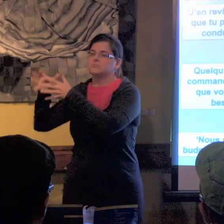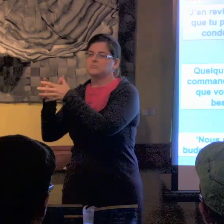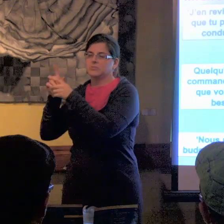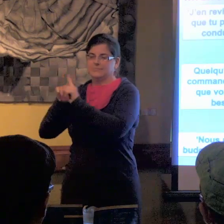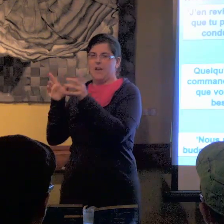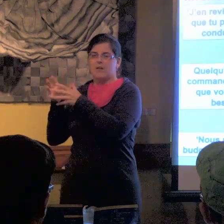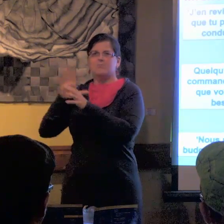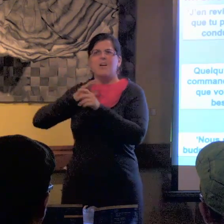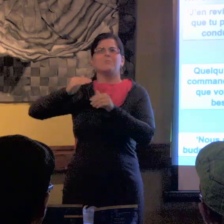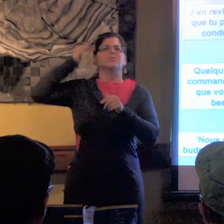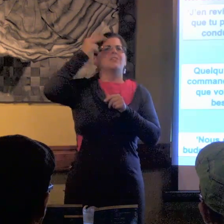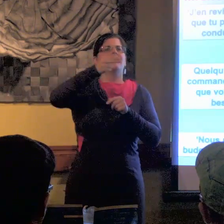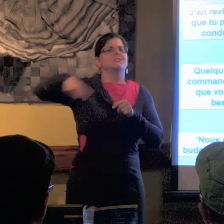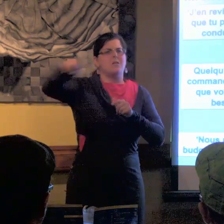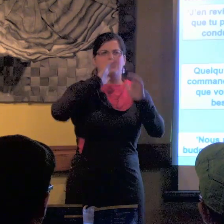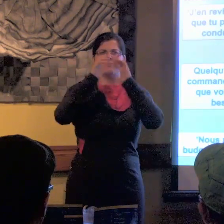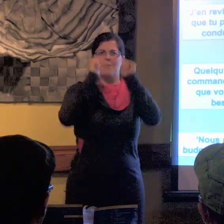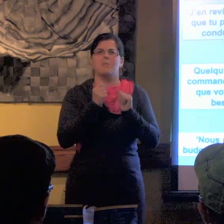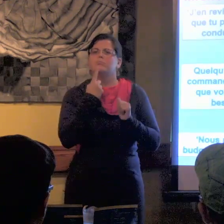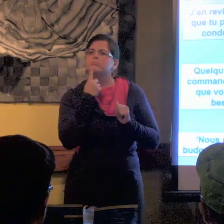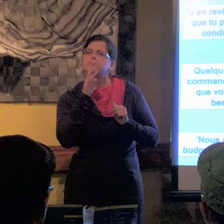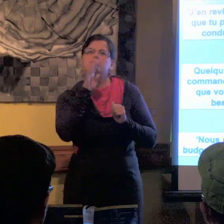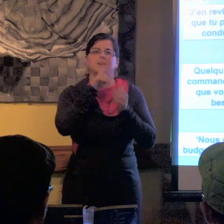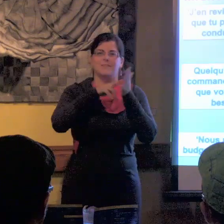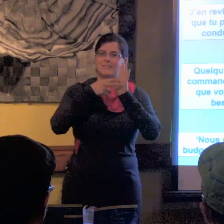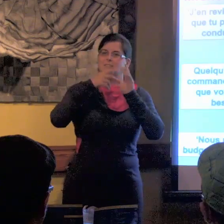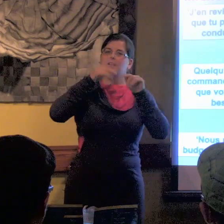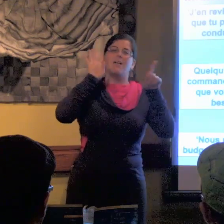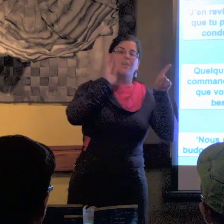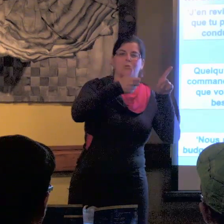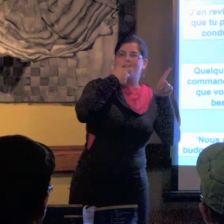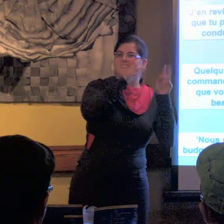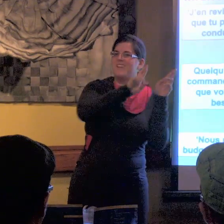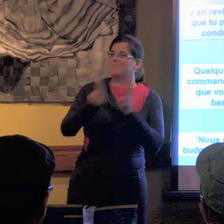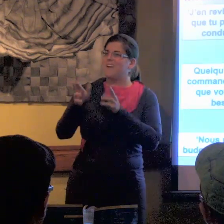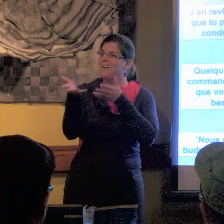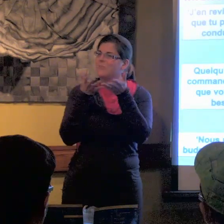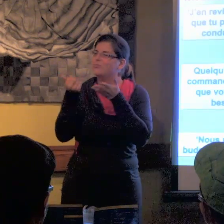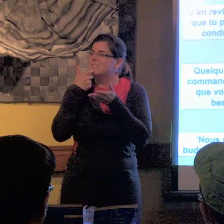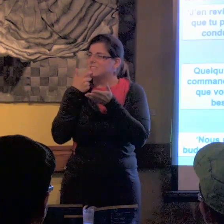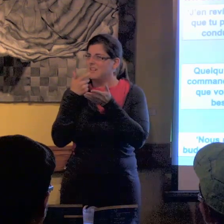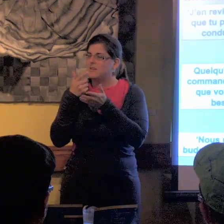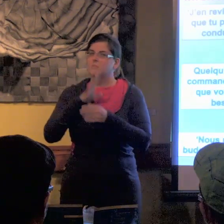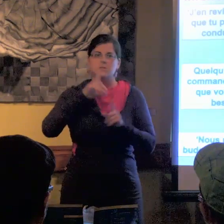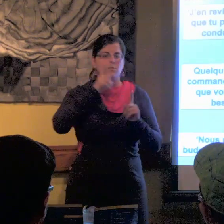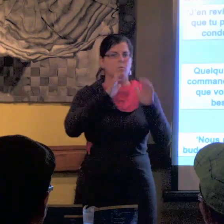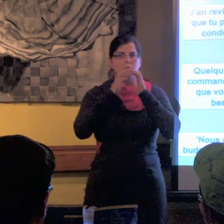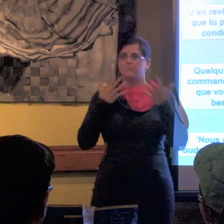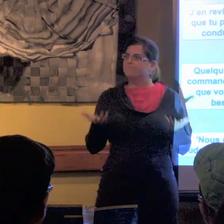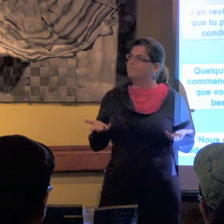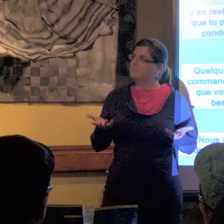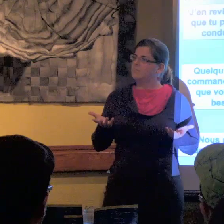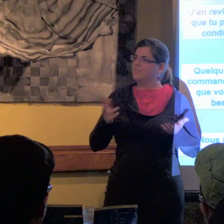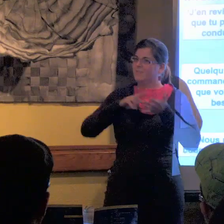des personnes qui ont des troubles du langage, mais les situations d'handicap que la plupart des personnes vivent ne sont pas en lien